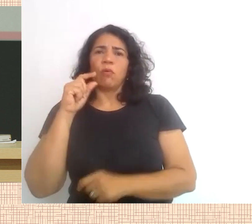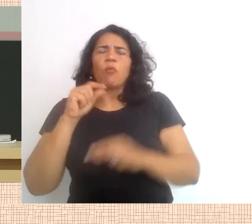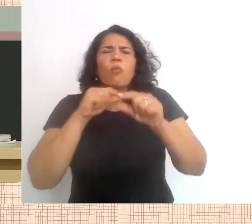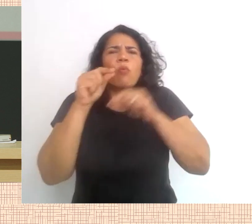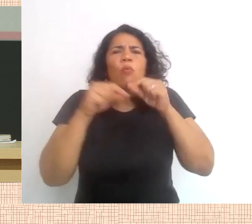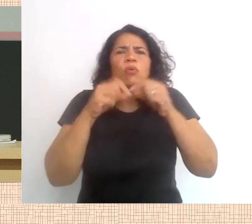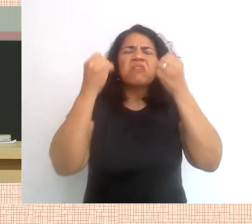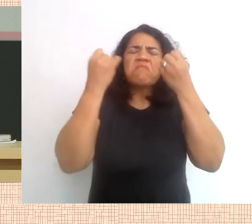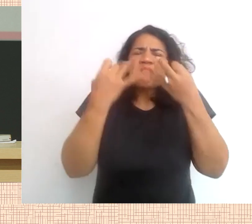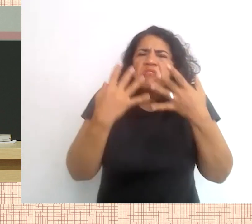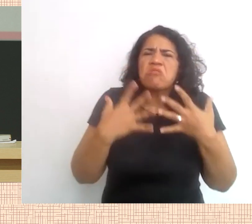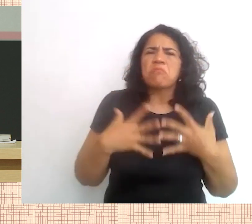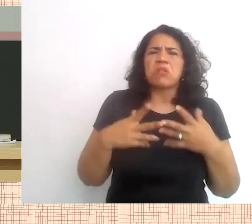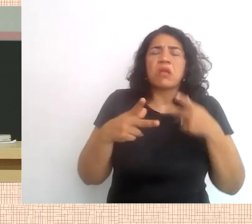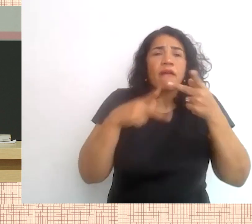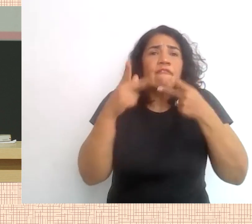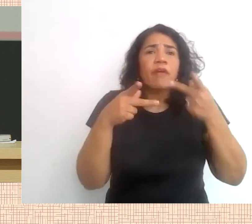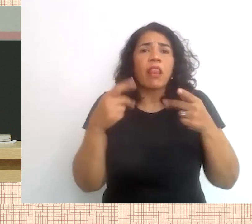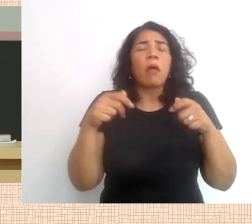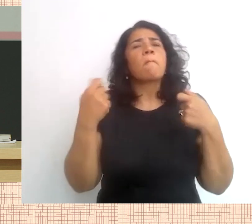que ter peso para você.